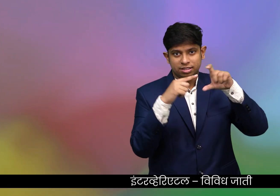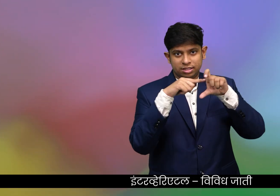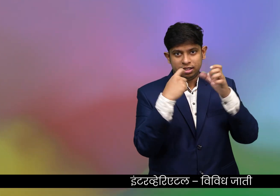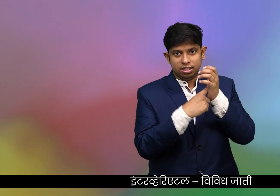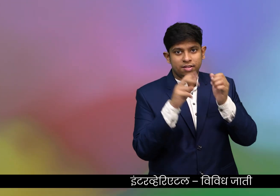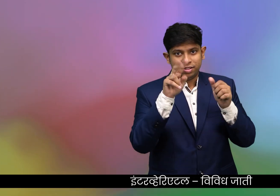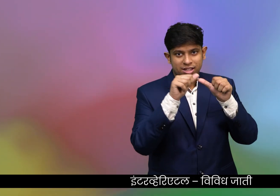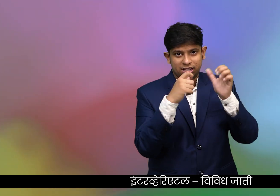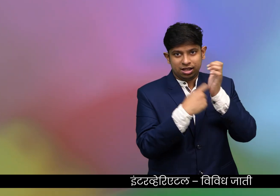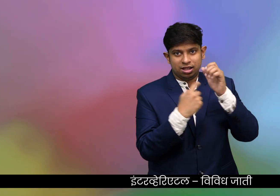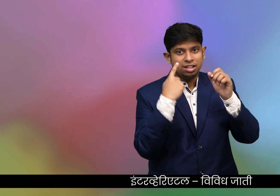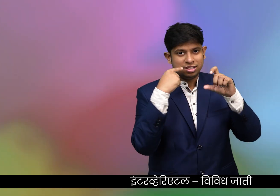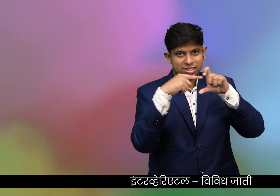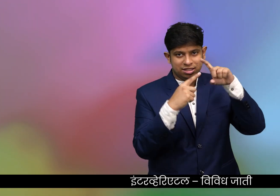इंटरव्हेरिएटल विविध जाती.